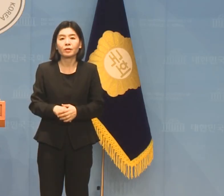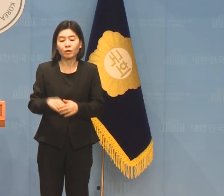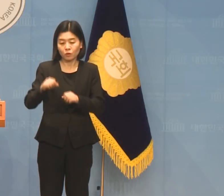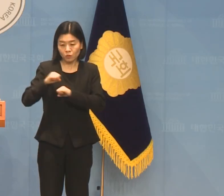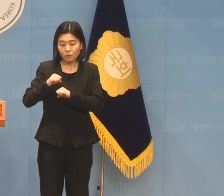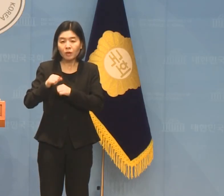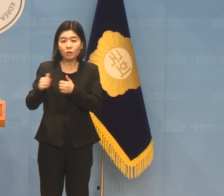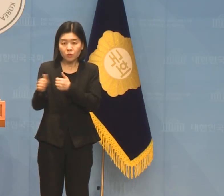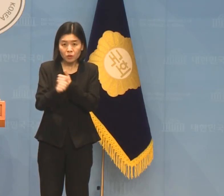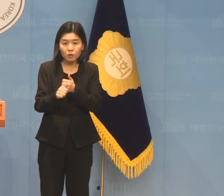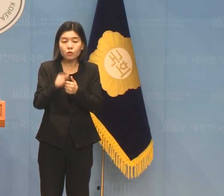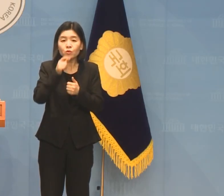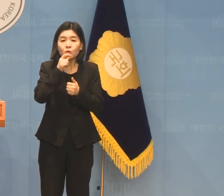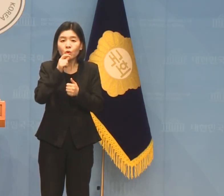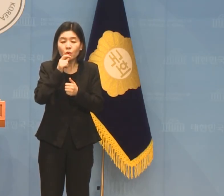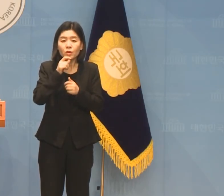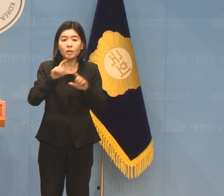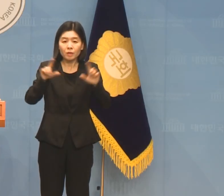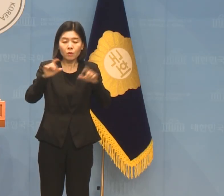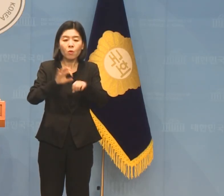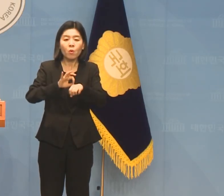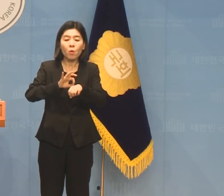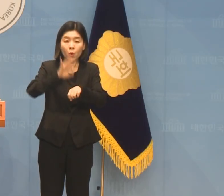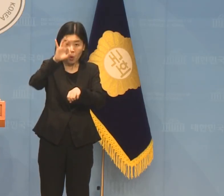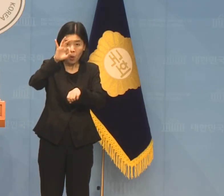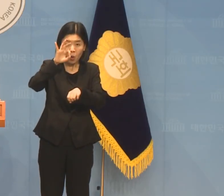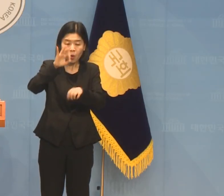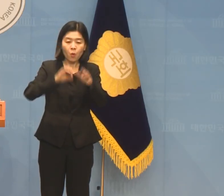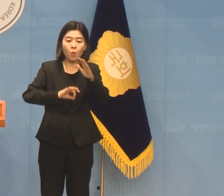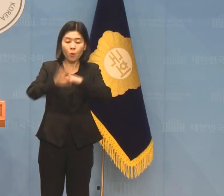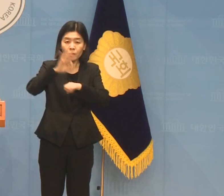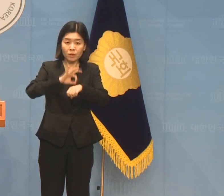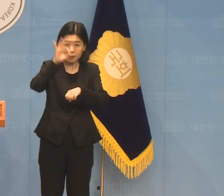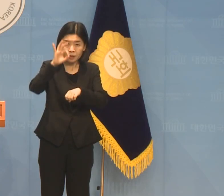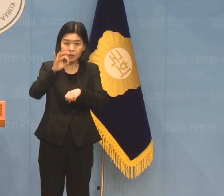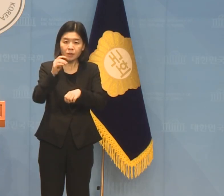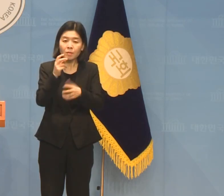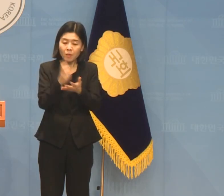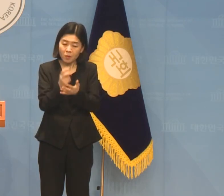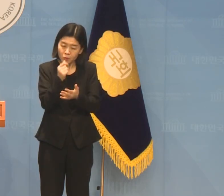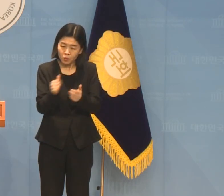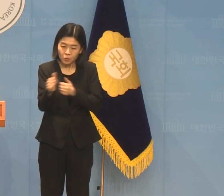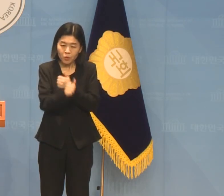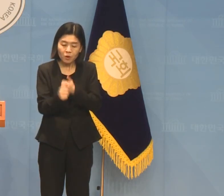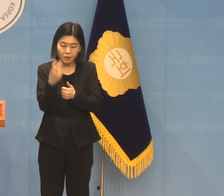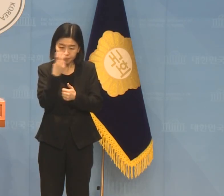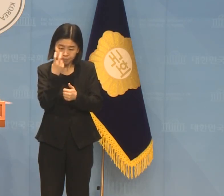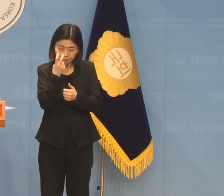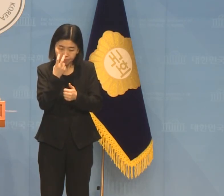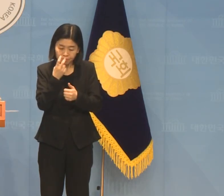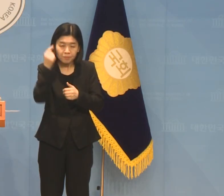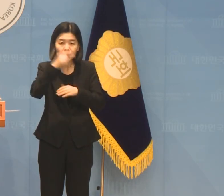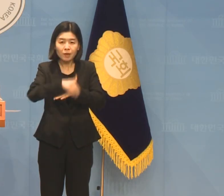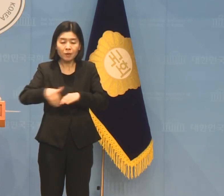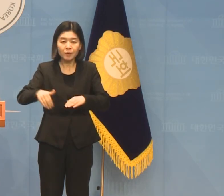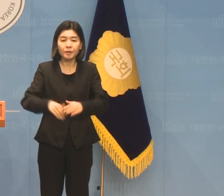국방위는 수요일 23일 오전 10시 법안심사 소위원회를 열어서 법안을 심사할 계획입니다.